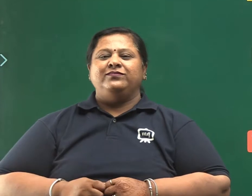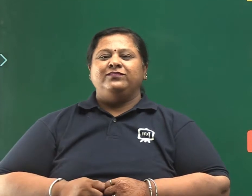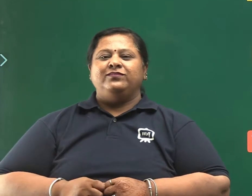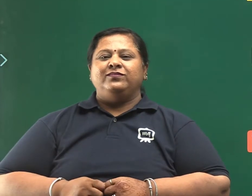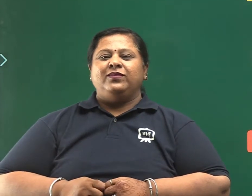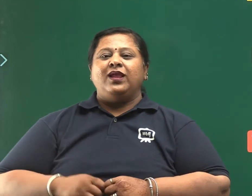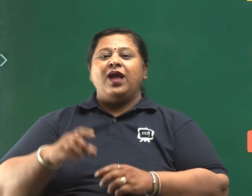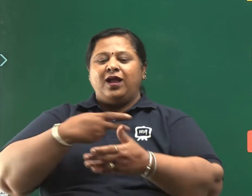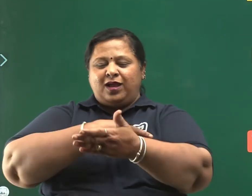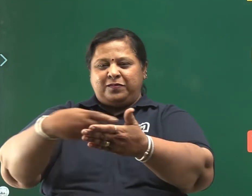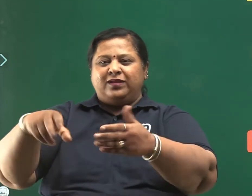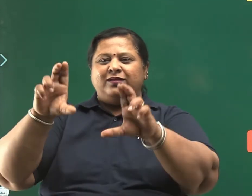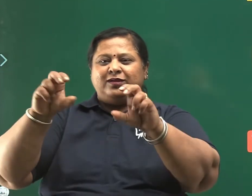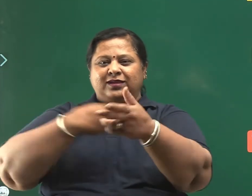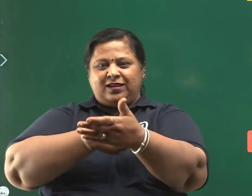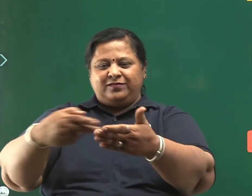अकबरी लोटा